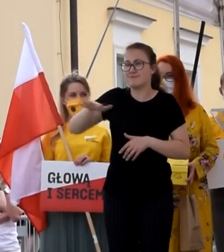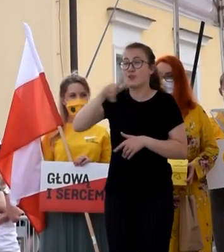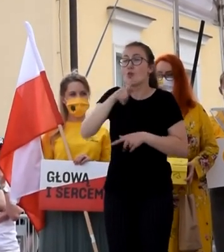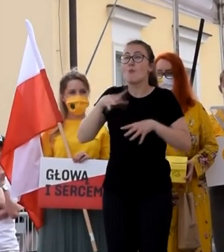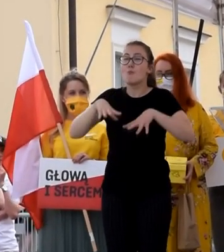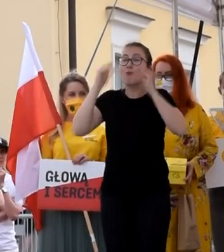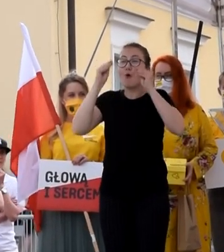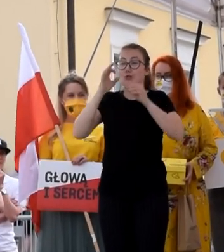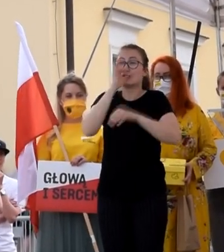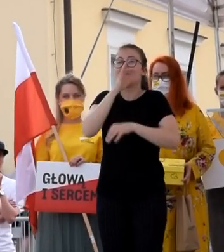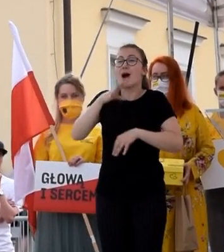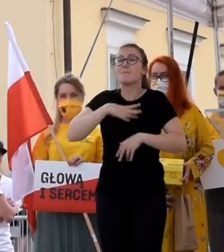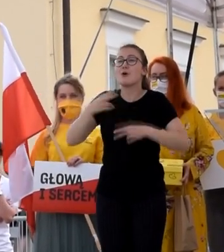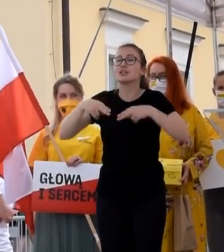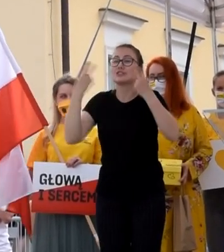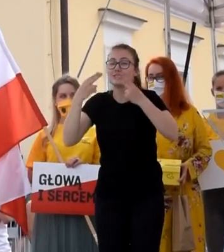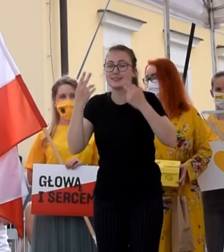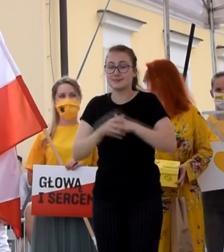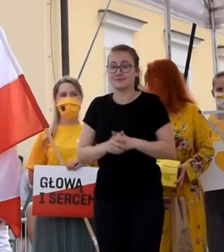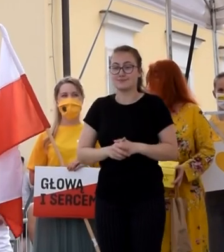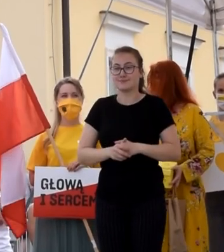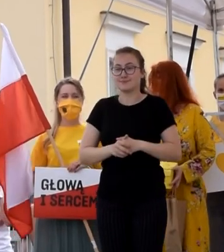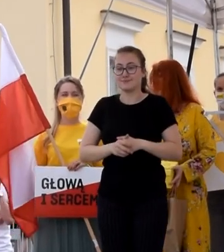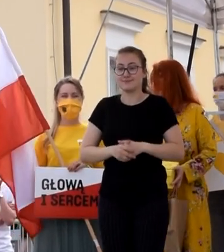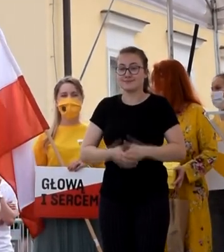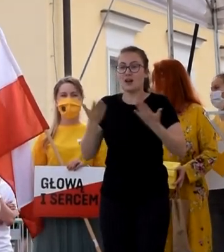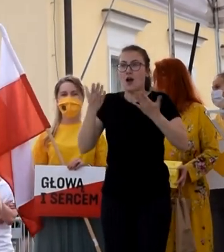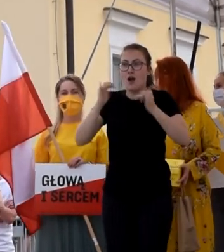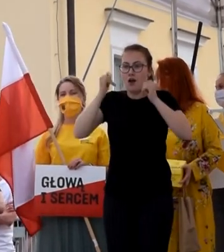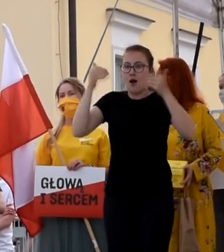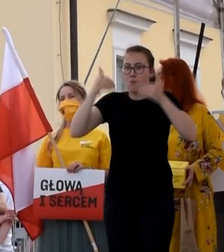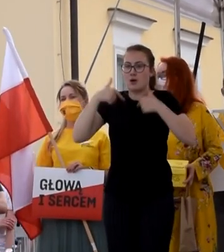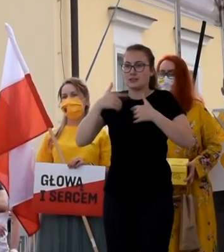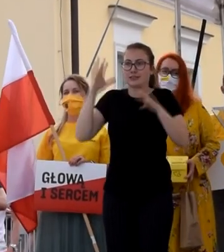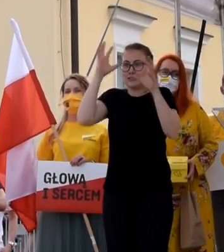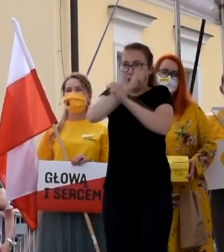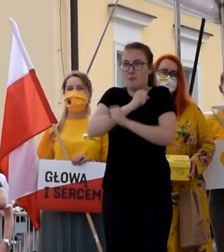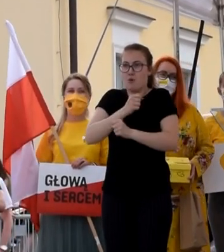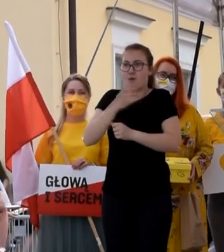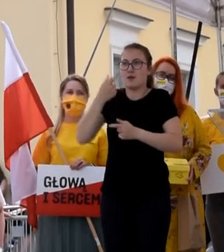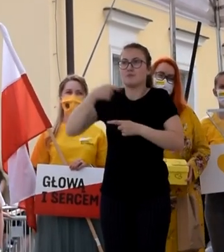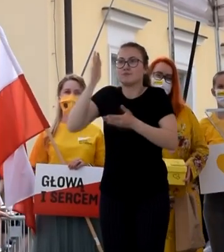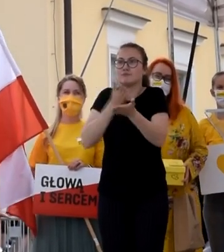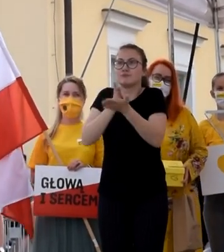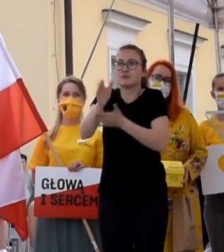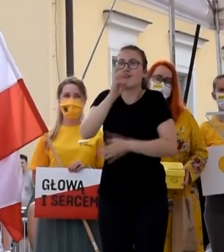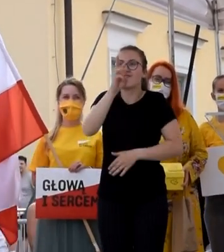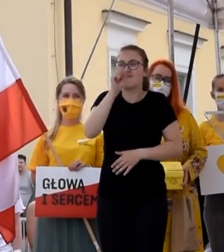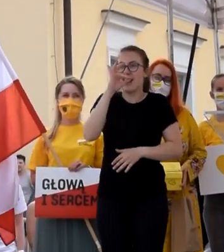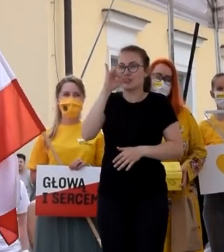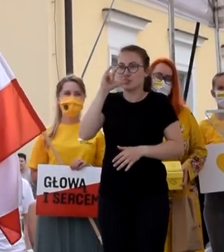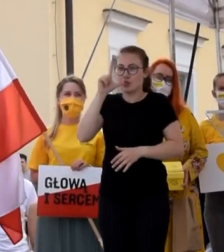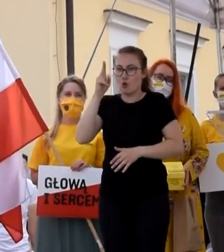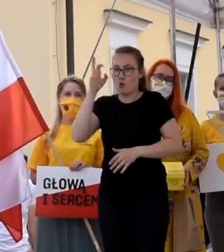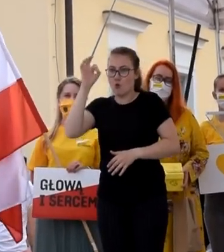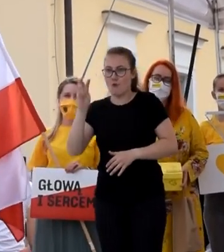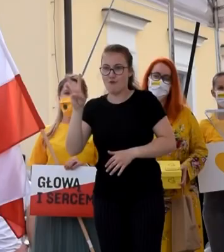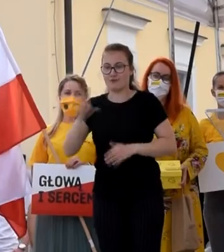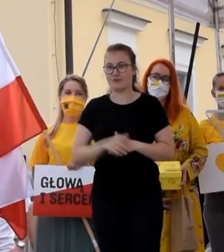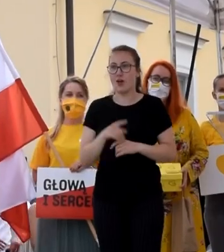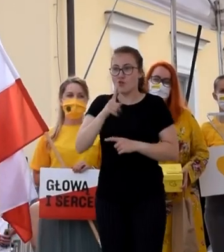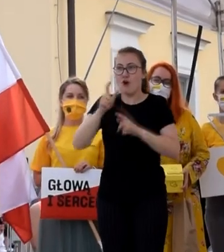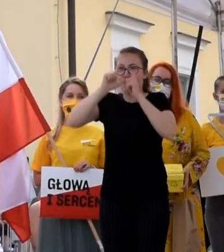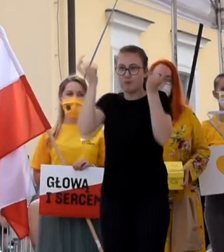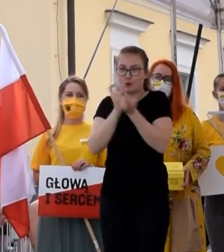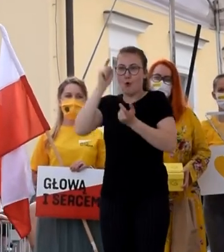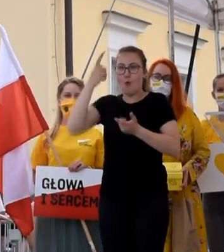drogi. A Wasilka, jak w ogóle gdziekolwiek wyjechać, jak nie przez Wasilków? No to przecież wszystkie drogi w świat